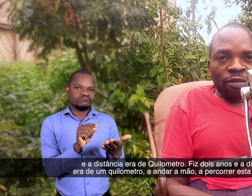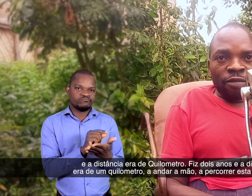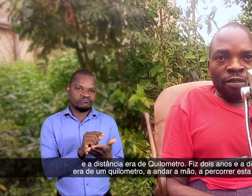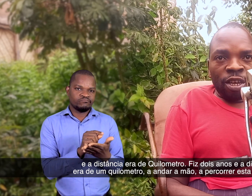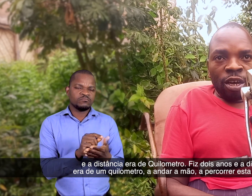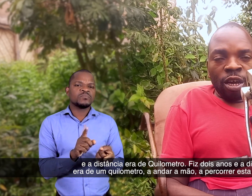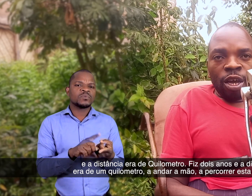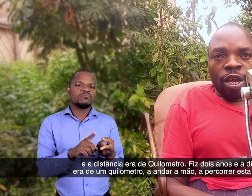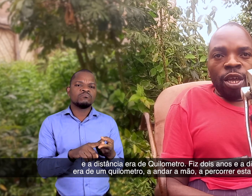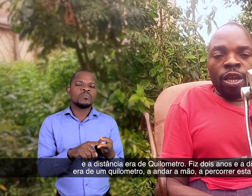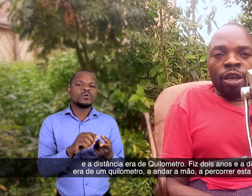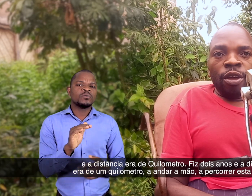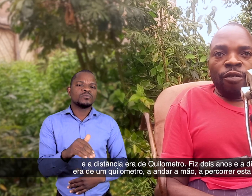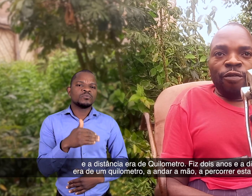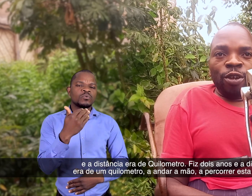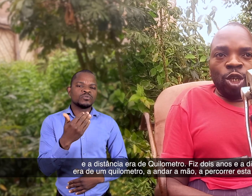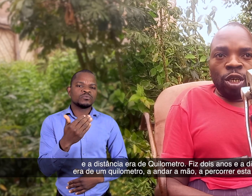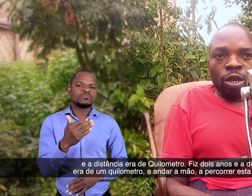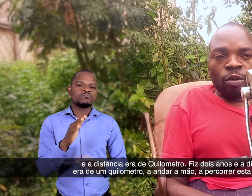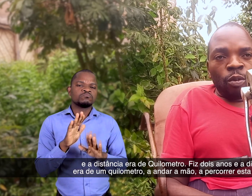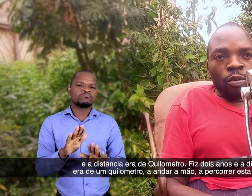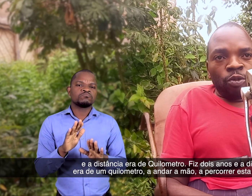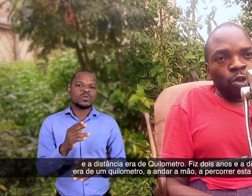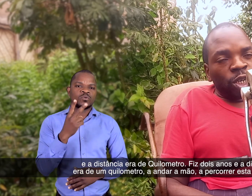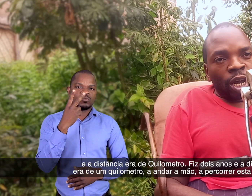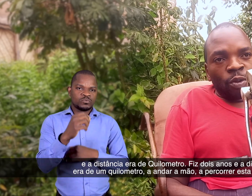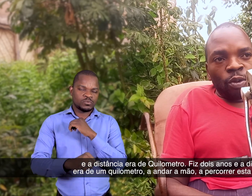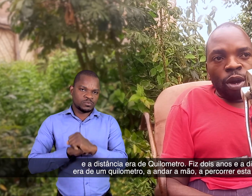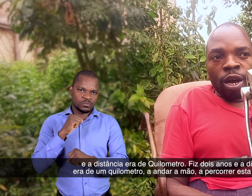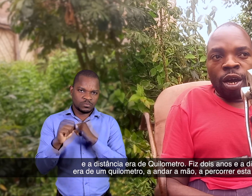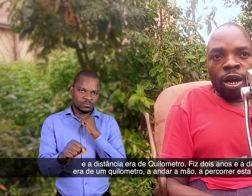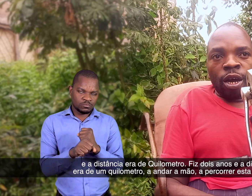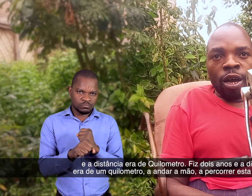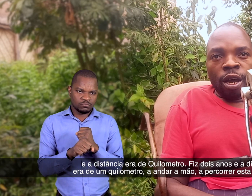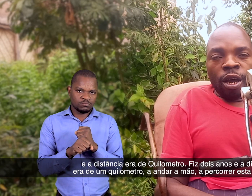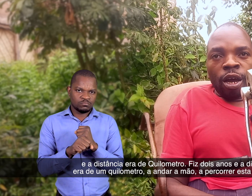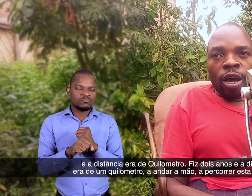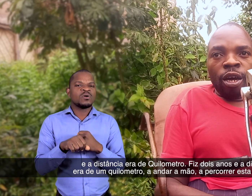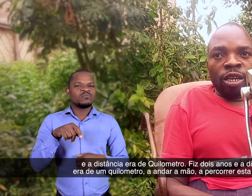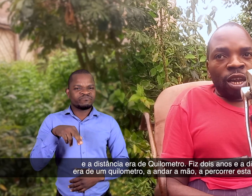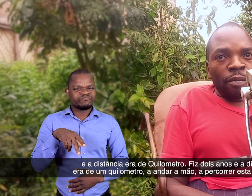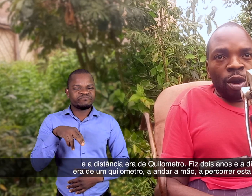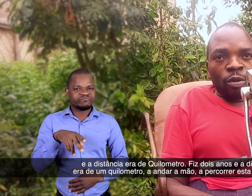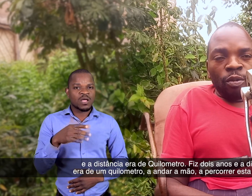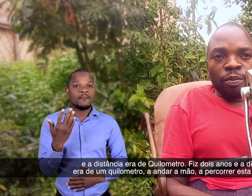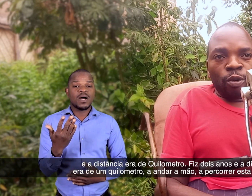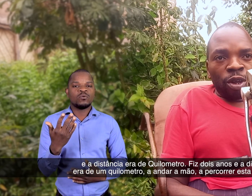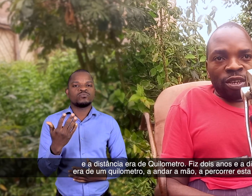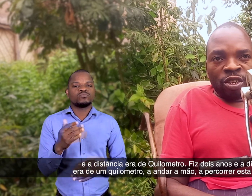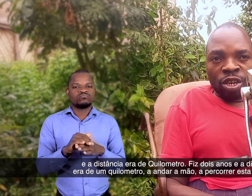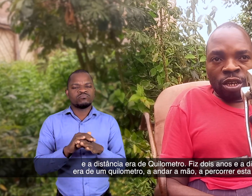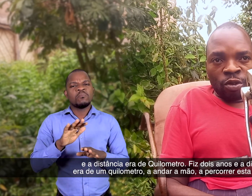residência onde eu vivia. E fiz dois anos a andar à mão,